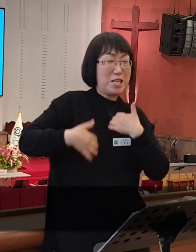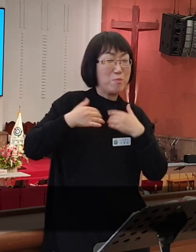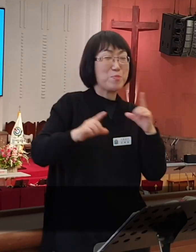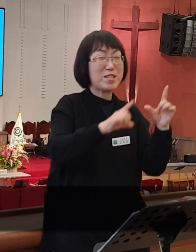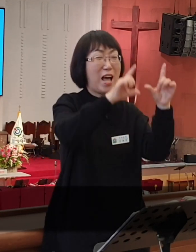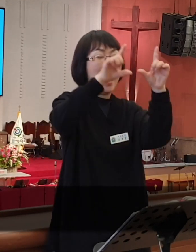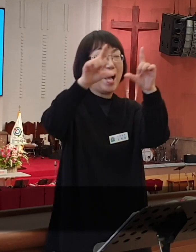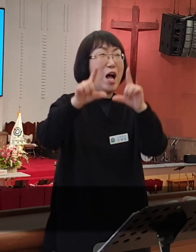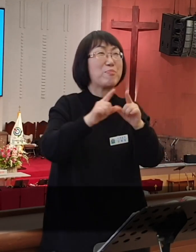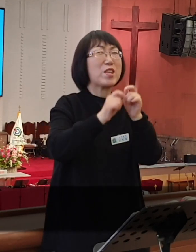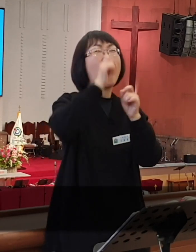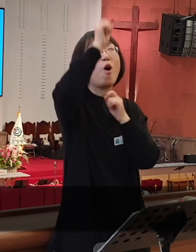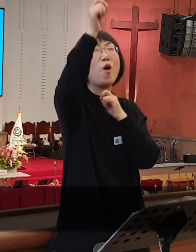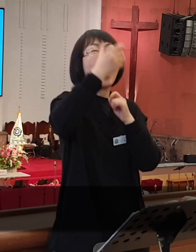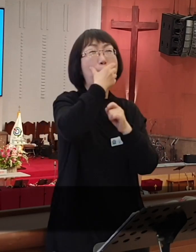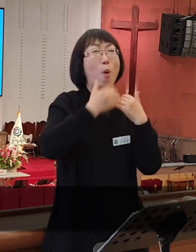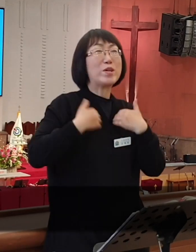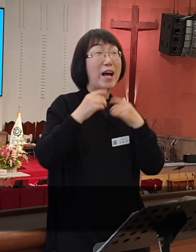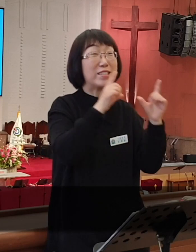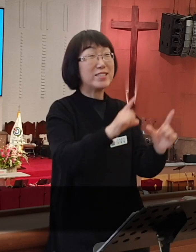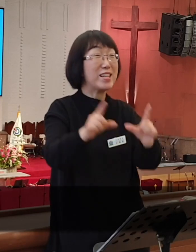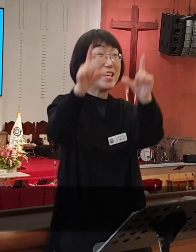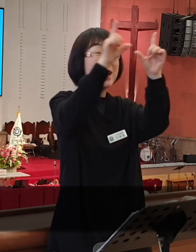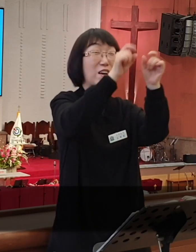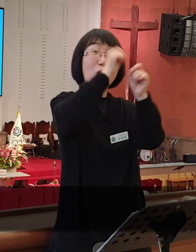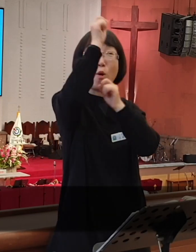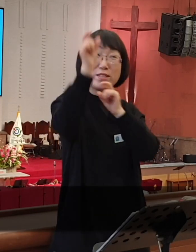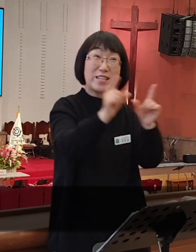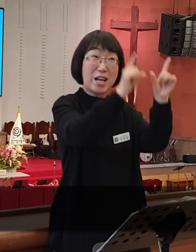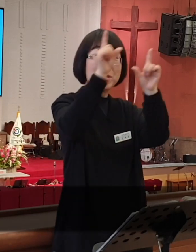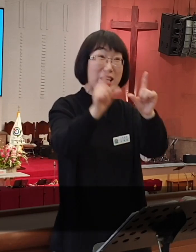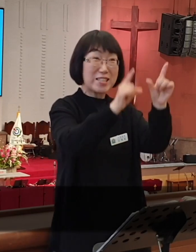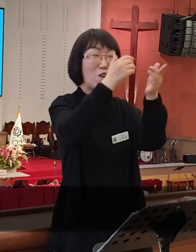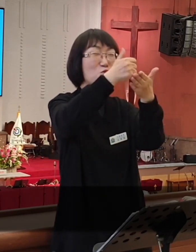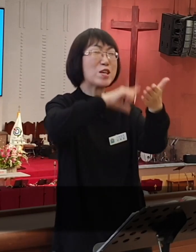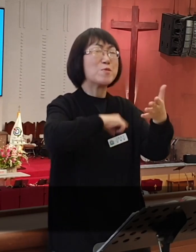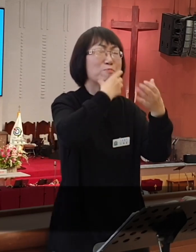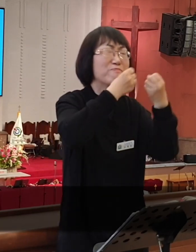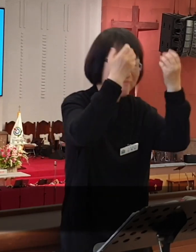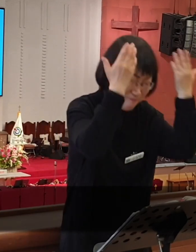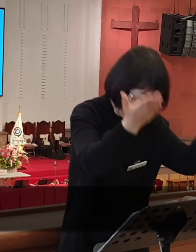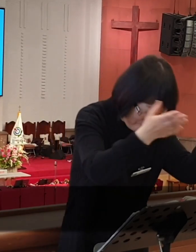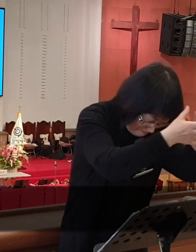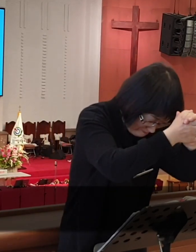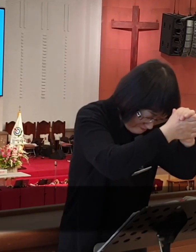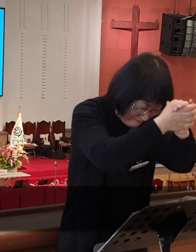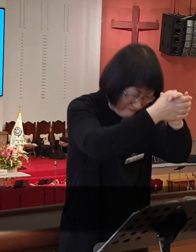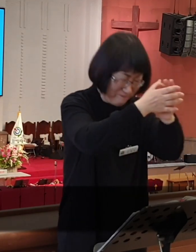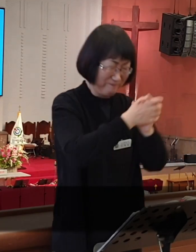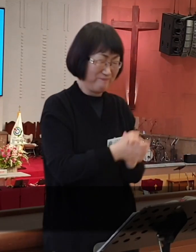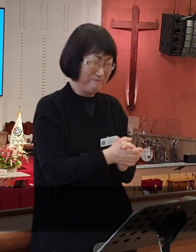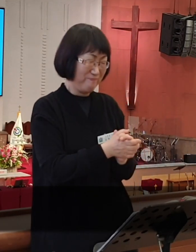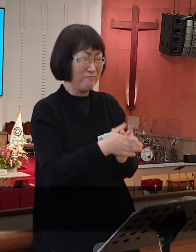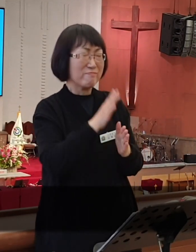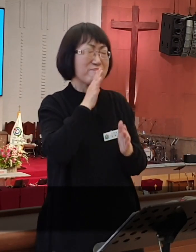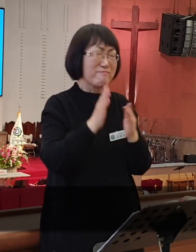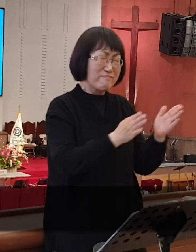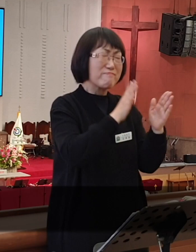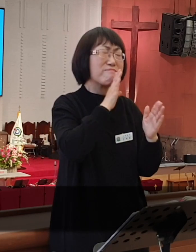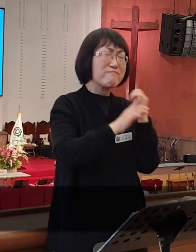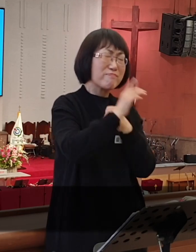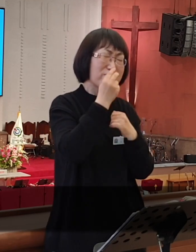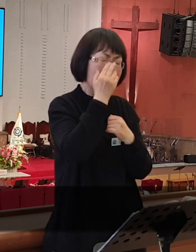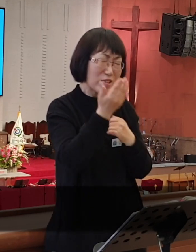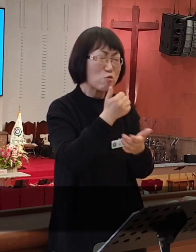삶, 그 영원한 복락을 누리는 그 영생의 삶을 사시기를 주의 이름으로 축원합니다. 기도하겠습니다. 길이요 진리요 생명이